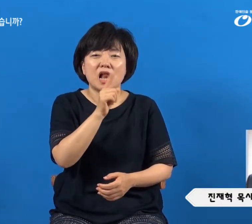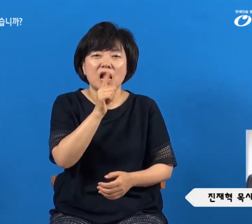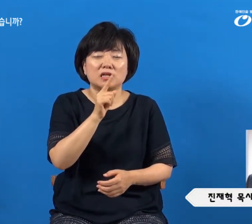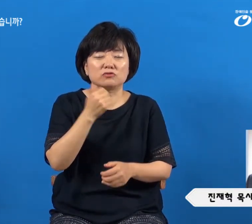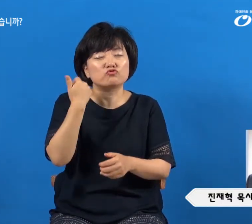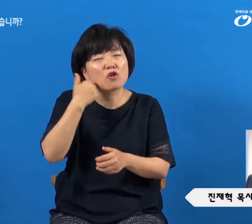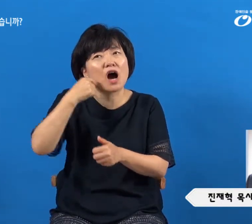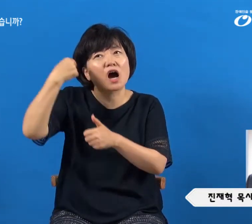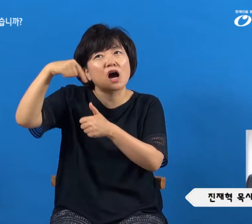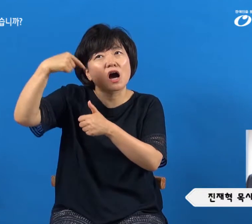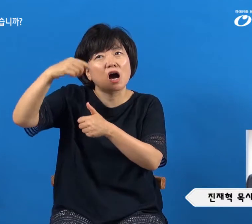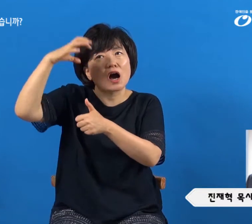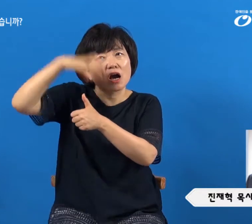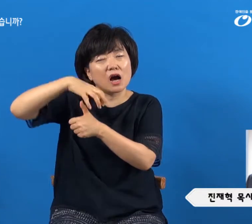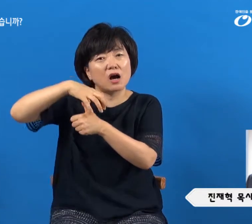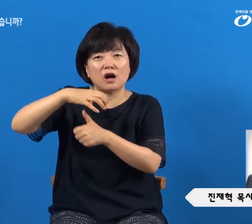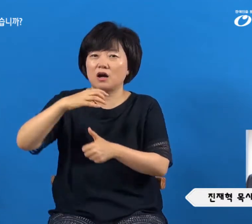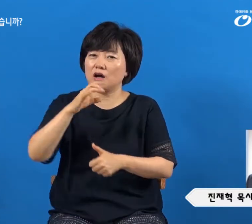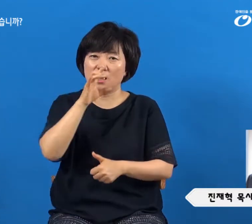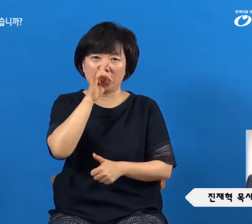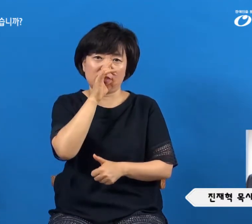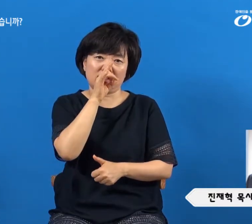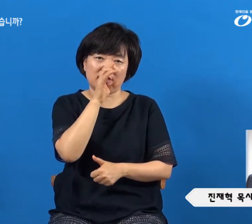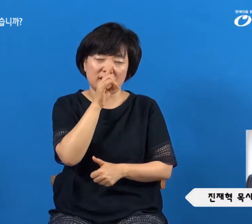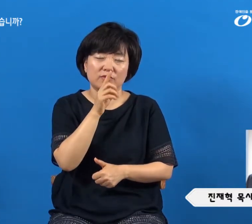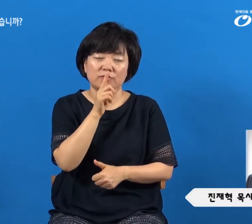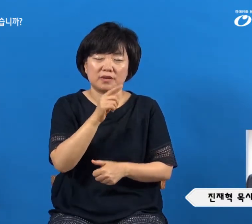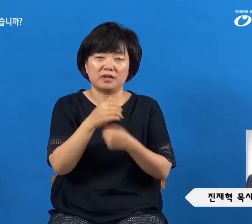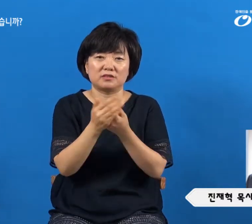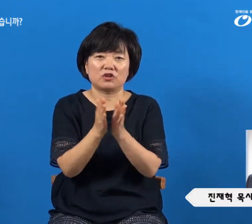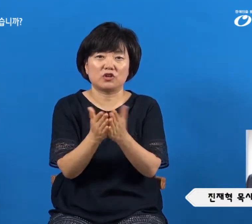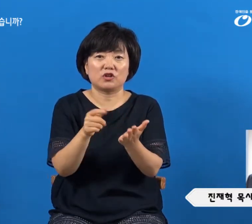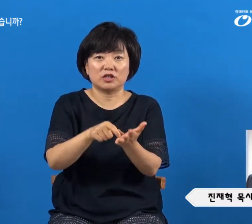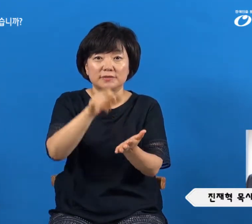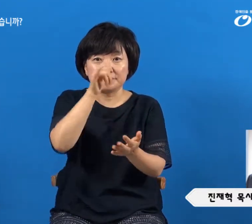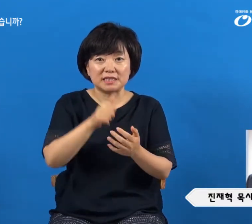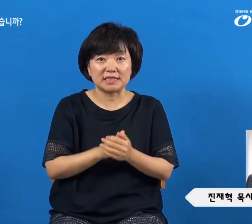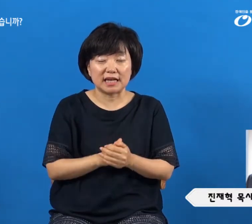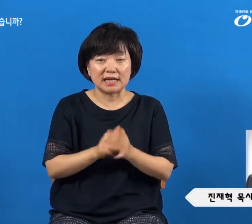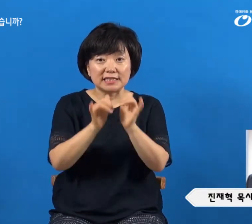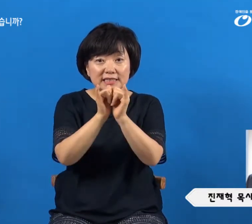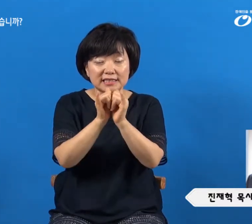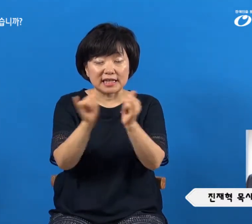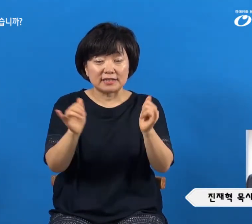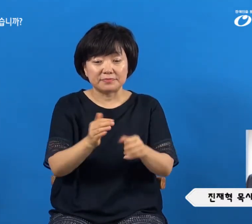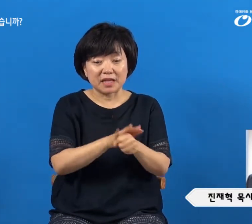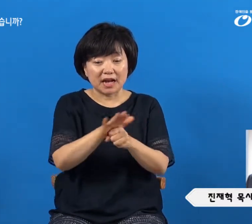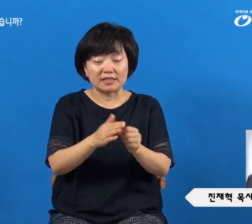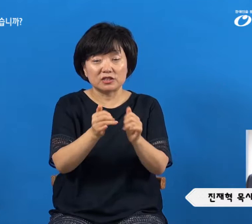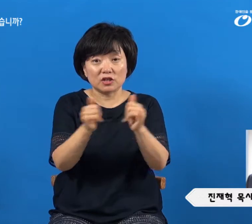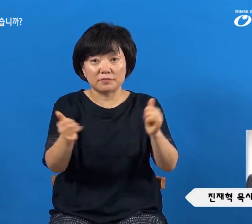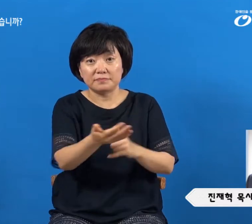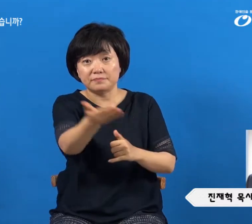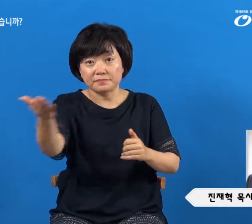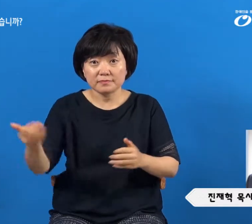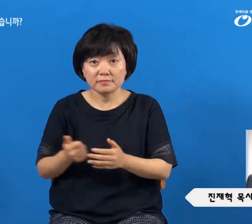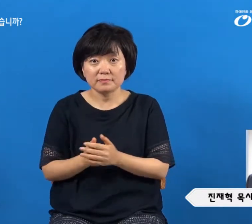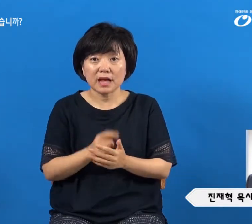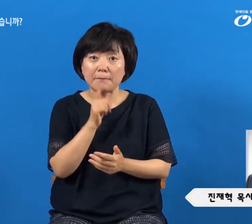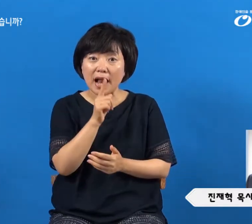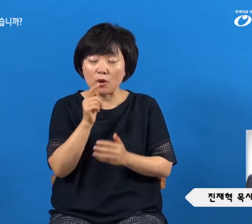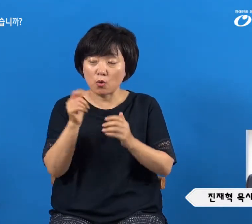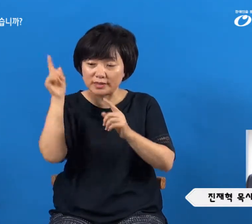수 없다라고 성경은 말씀하고 있습니다. 사랑의 여러분, 우리가 말로